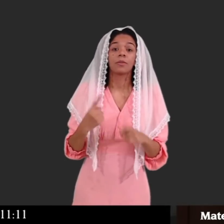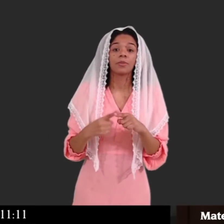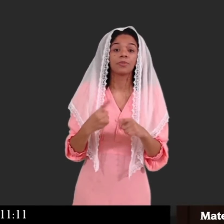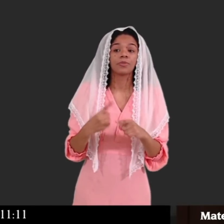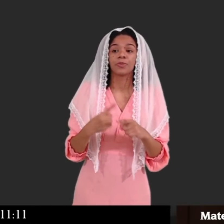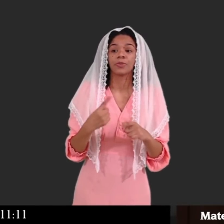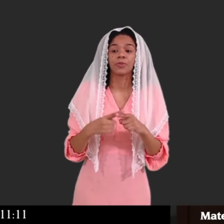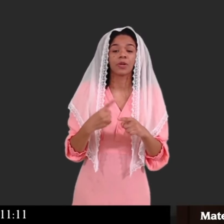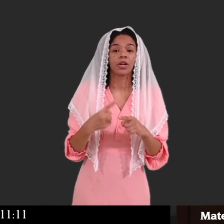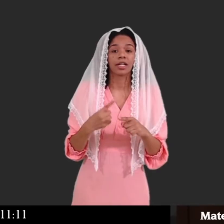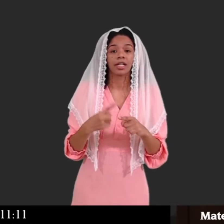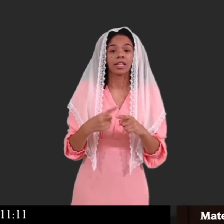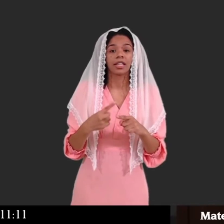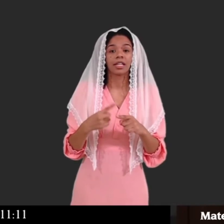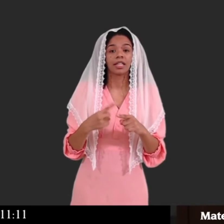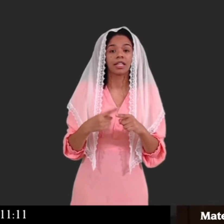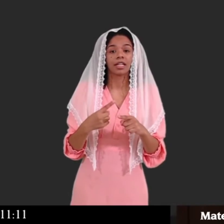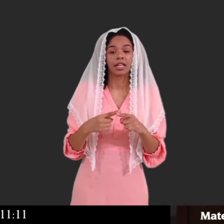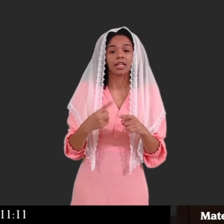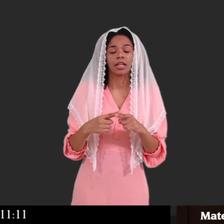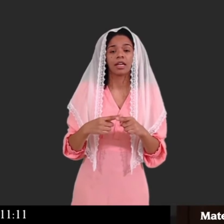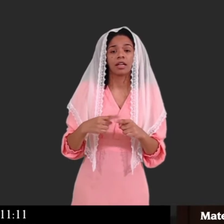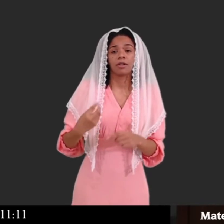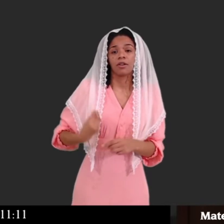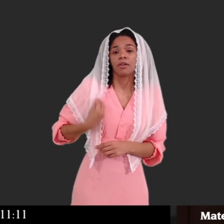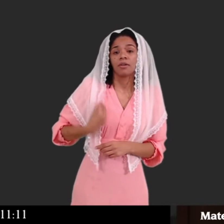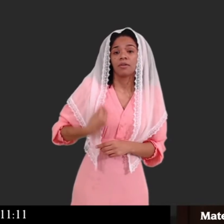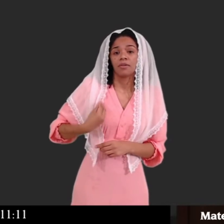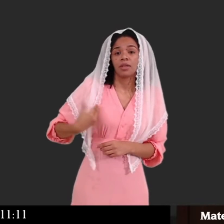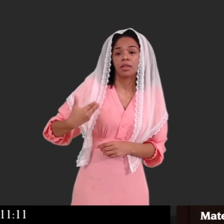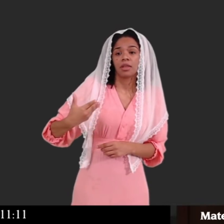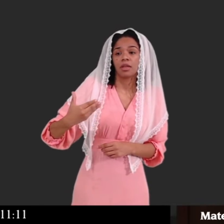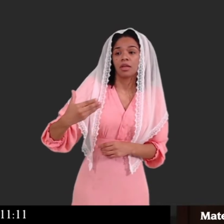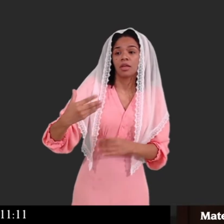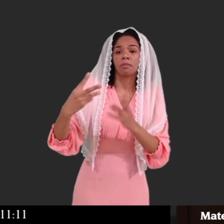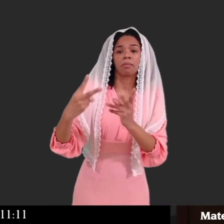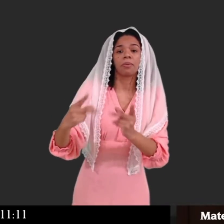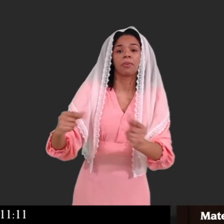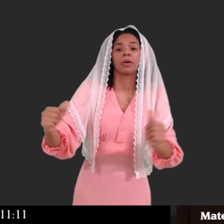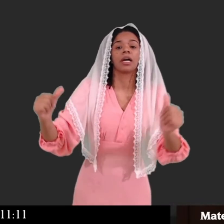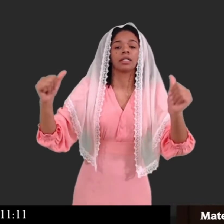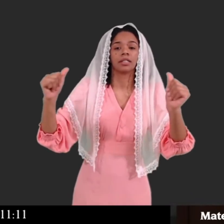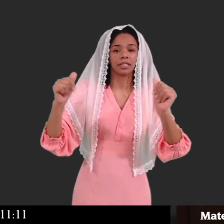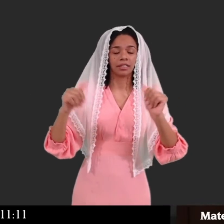Nós passamos por aqui muito rapidamente. Nossa vida é um conto